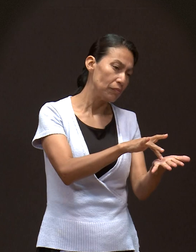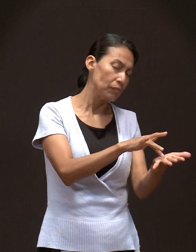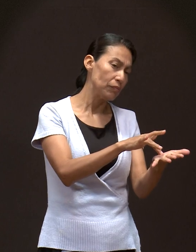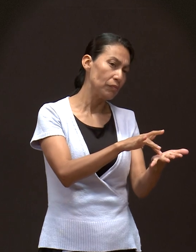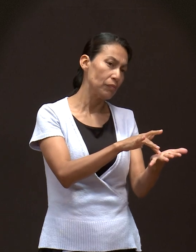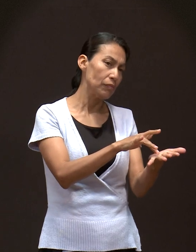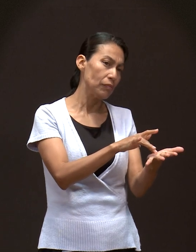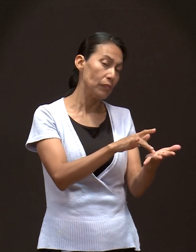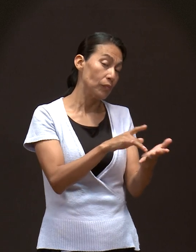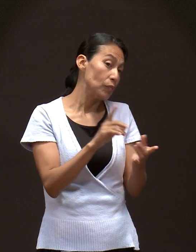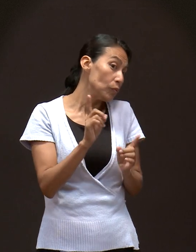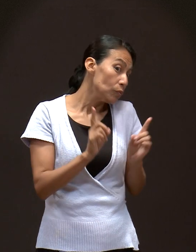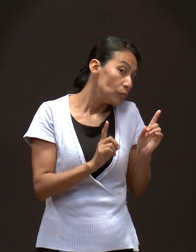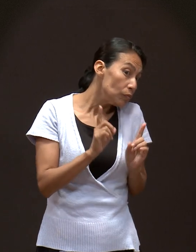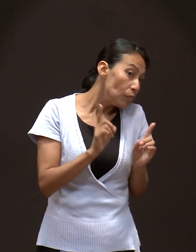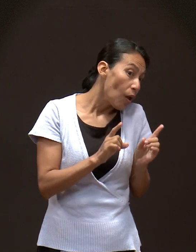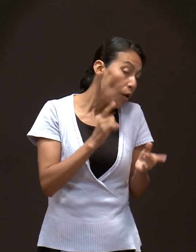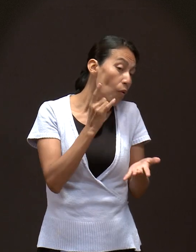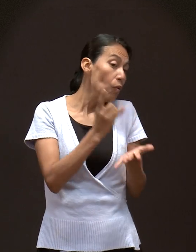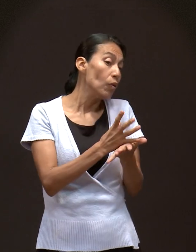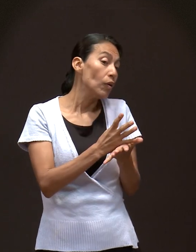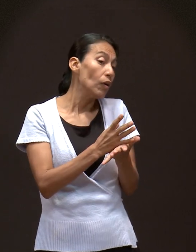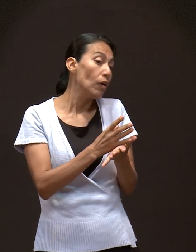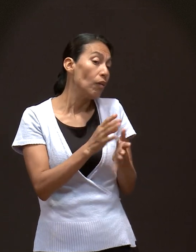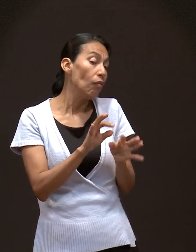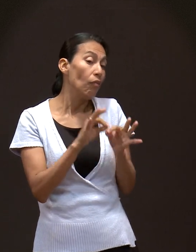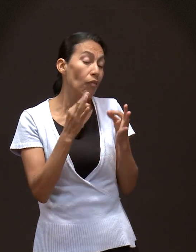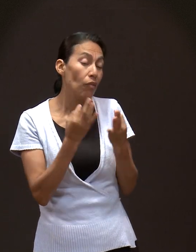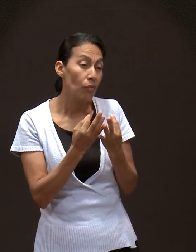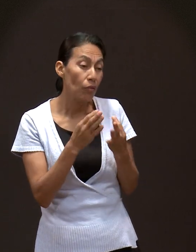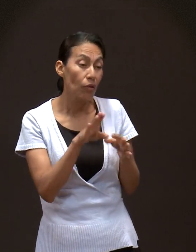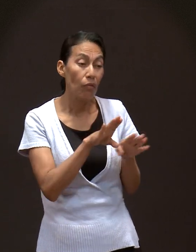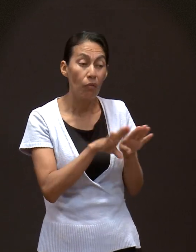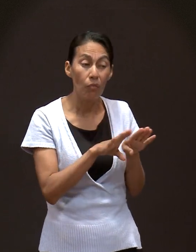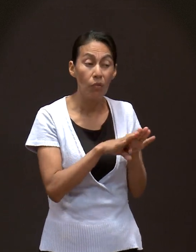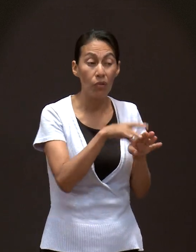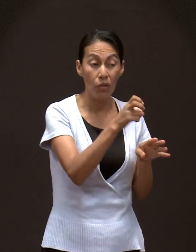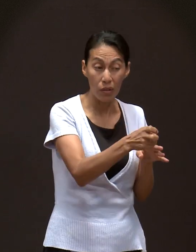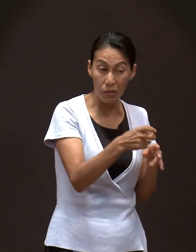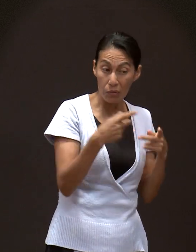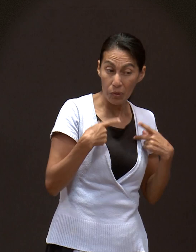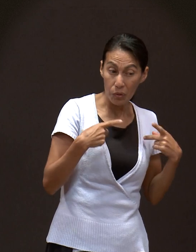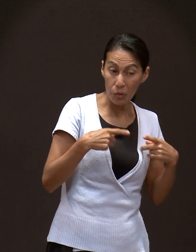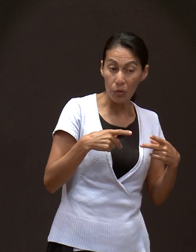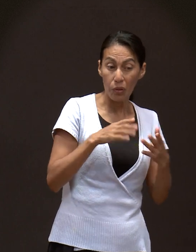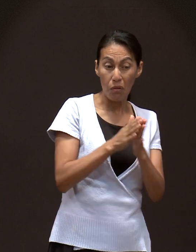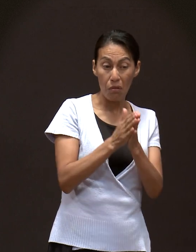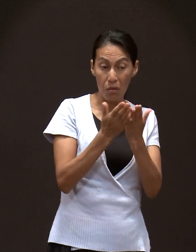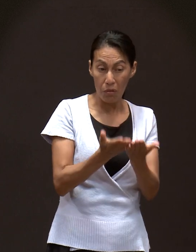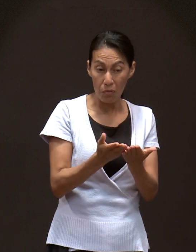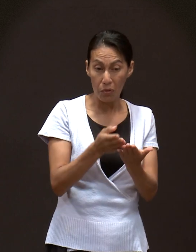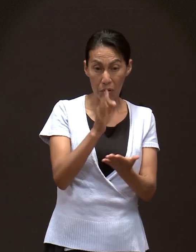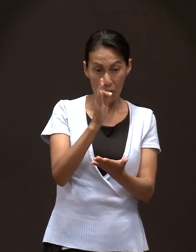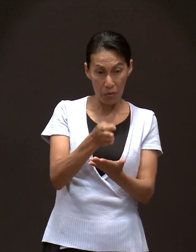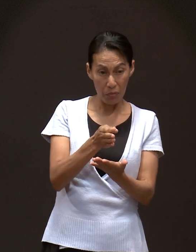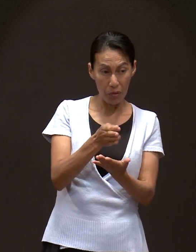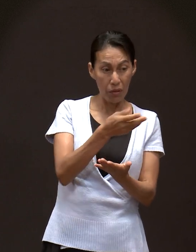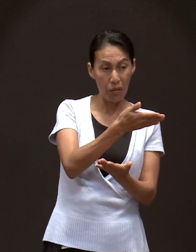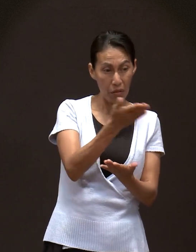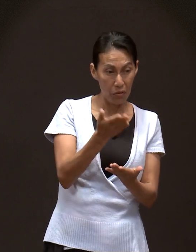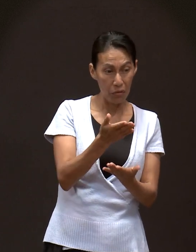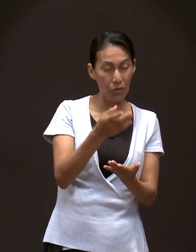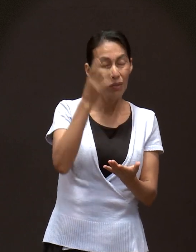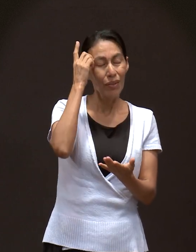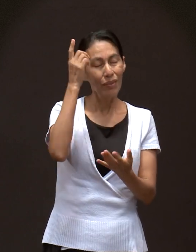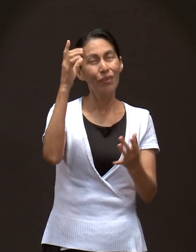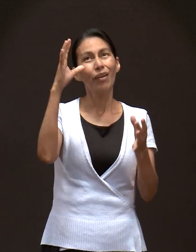y quizá la única manera por la cual esas personas a las que tú vas y les ofreces los libros de salud